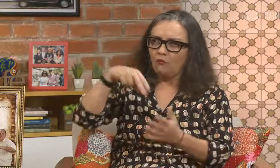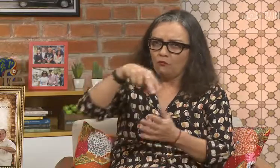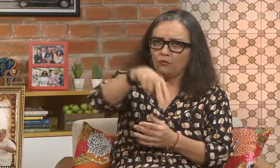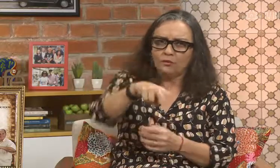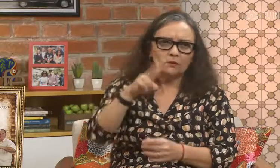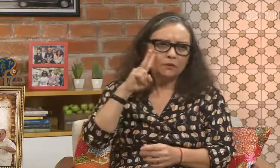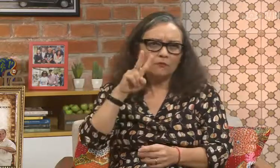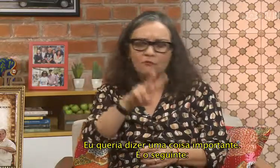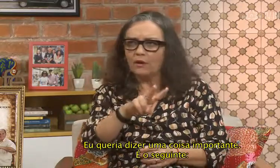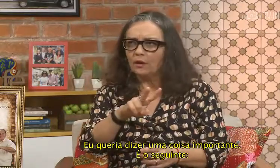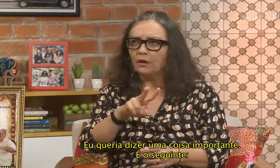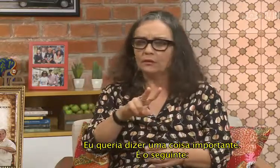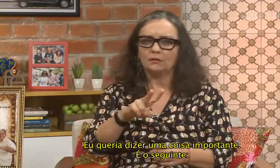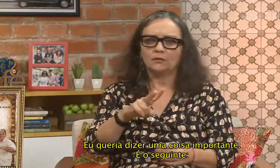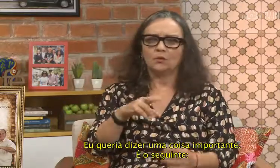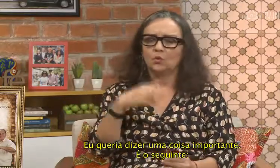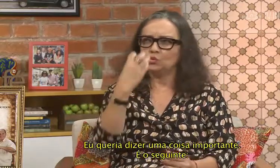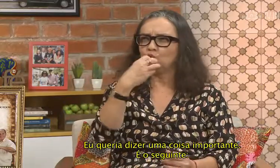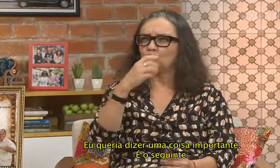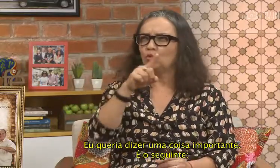Eu queria dizer uma coisa importante, o seguinte